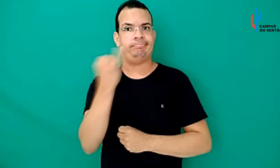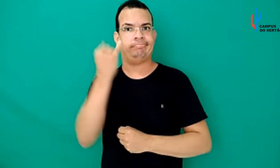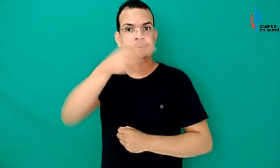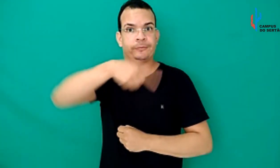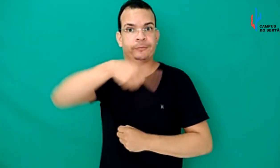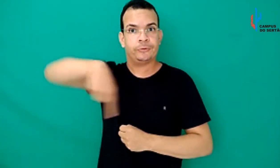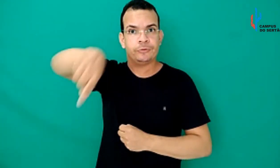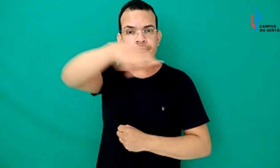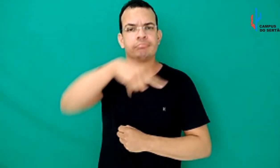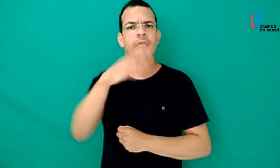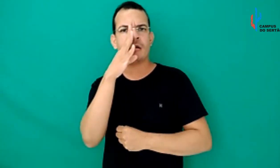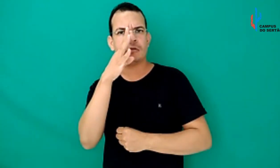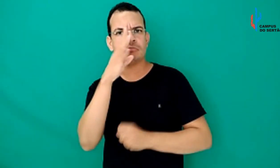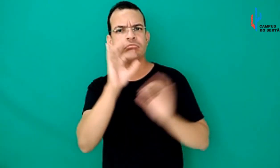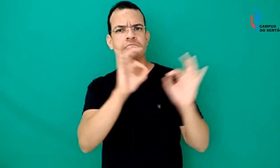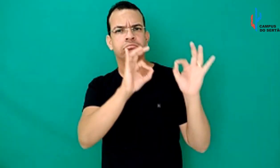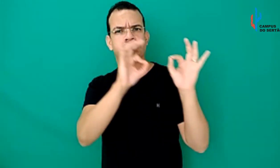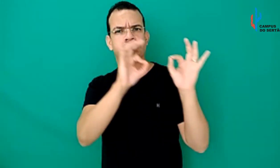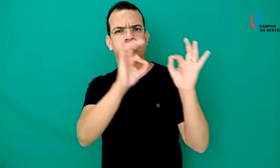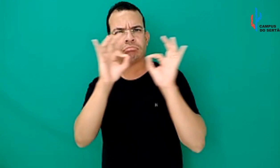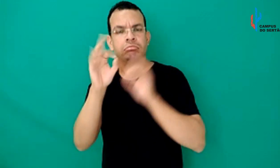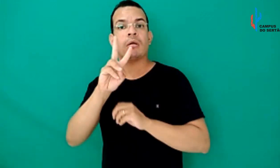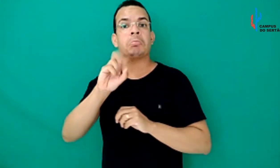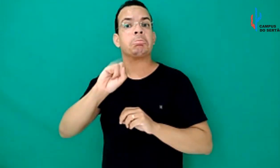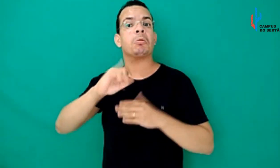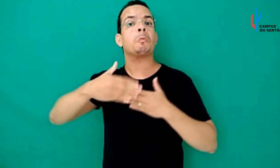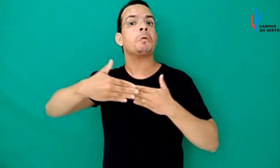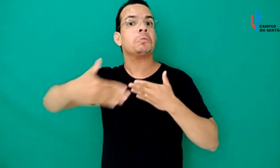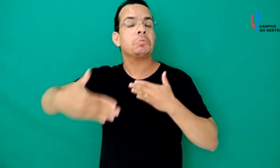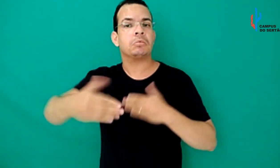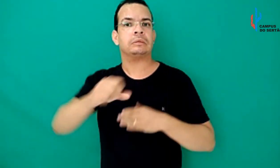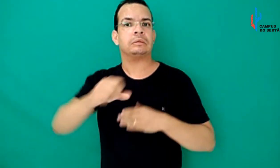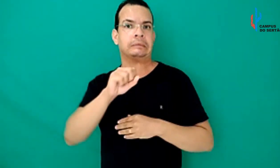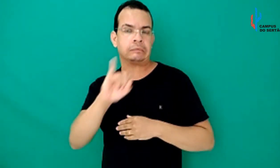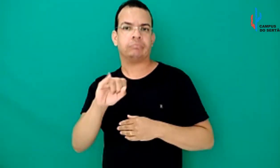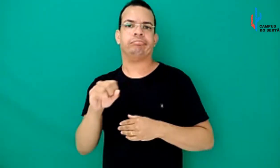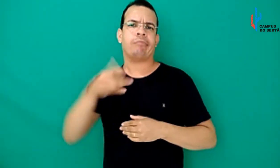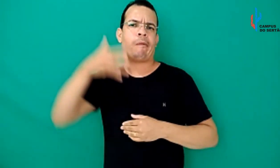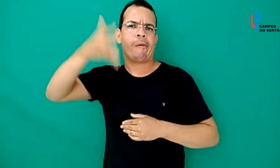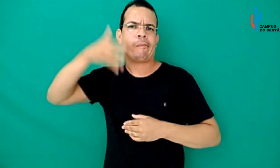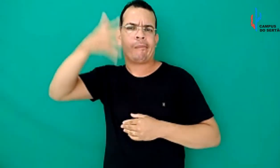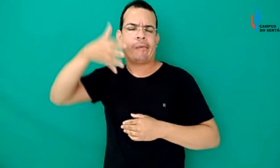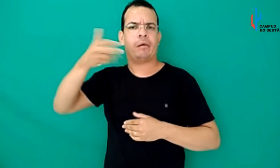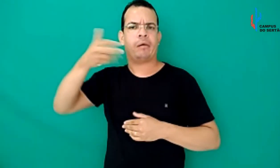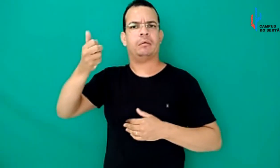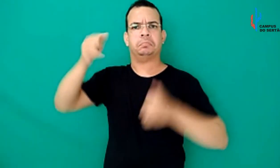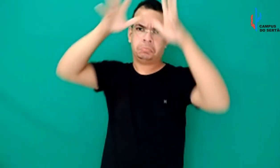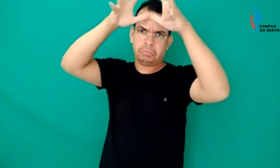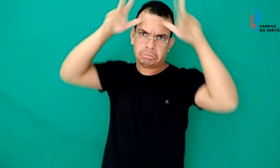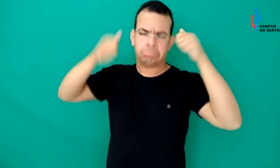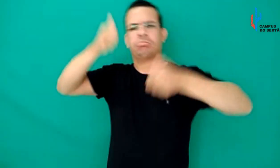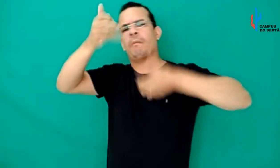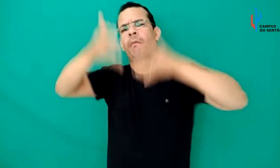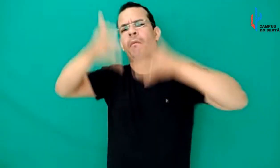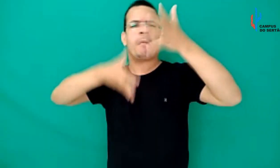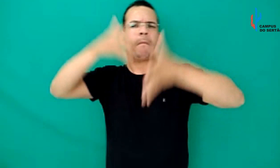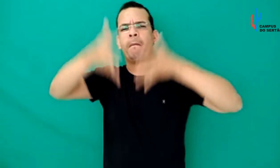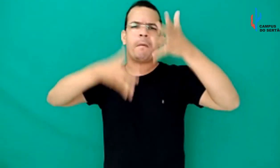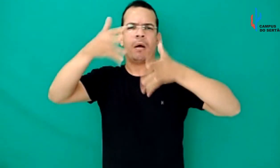Mais uma dica para vocês, que prestem devida atenção a toda a palestra.